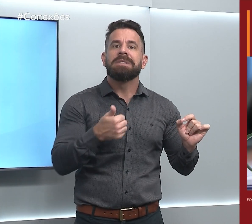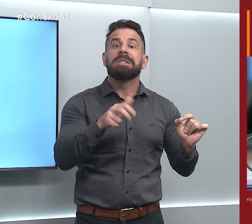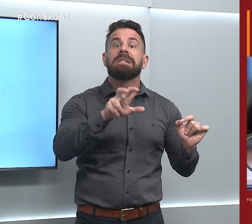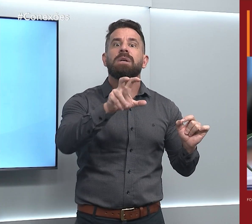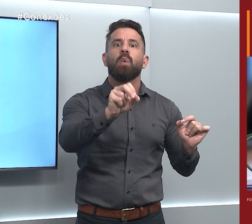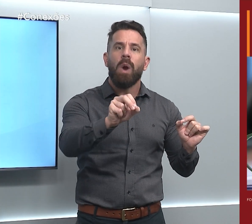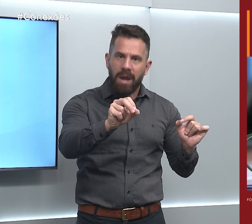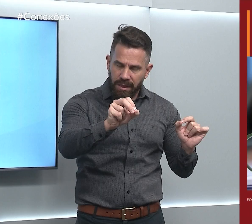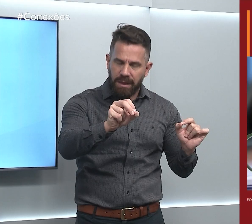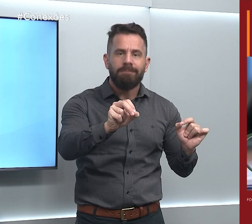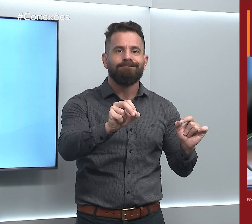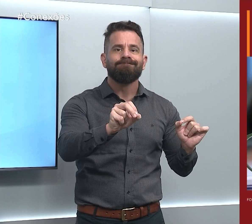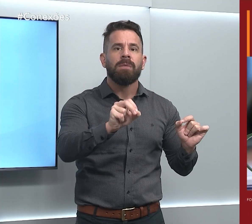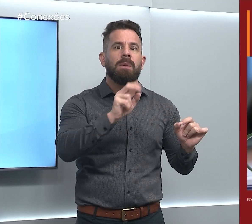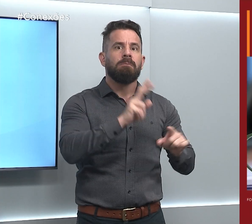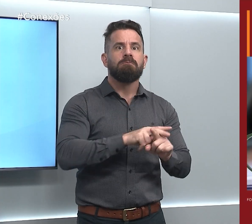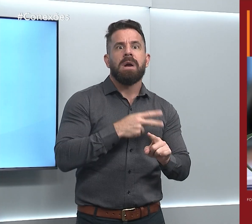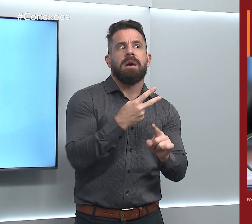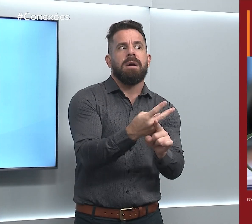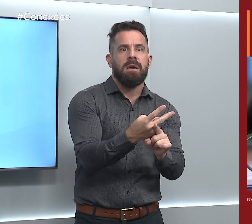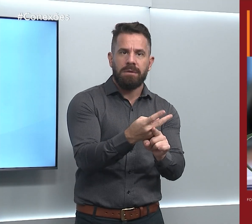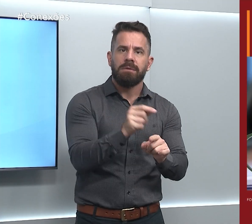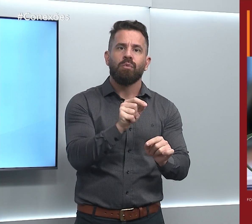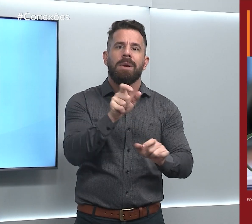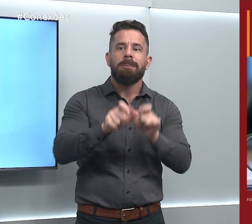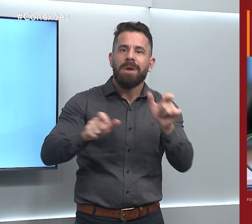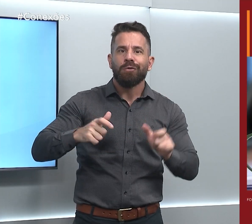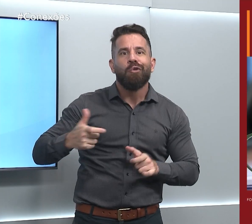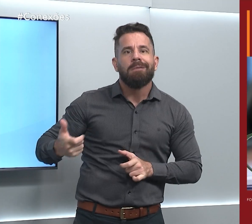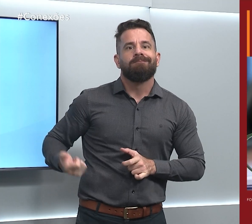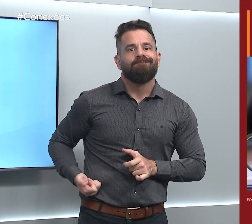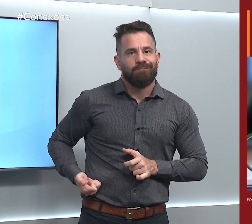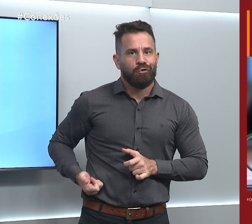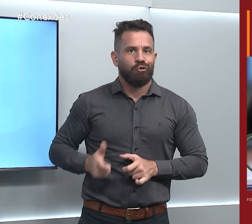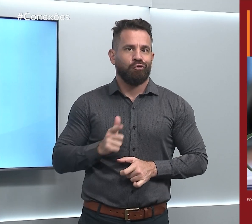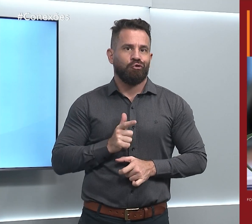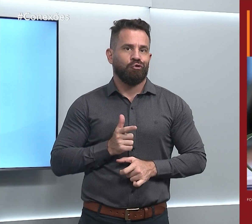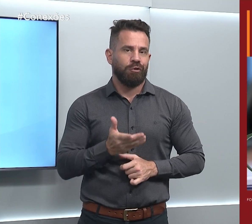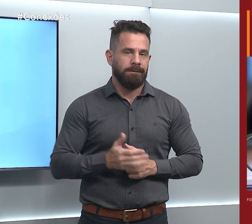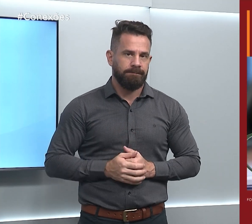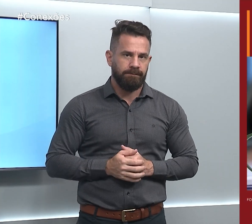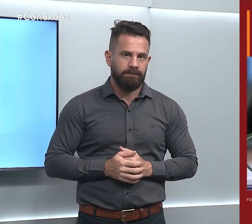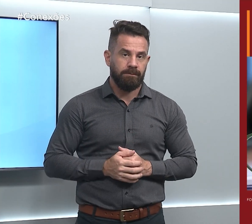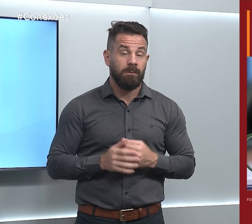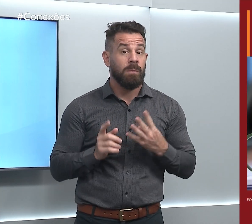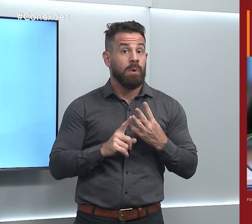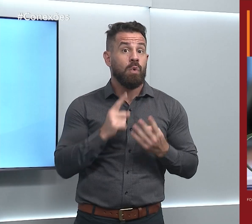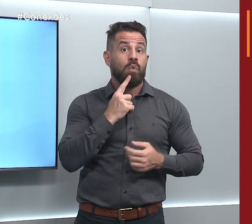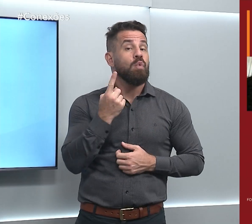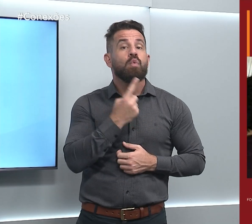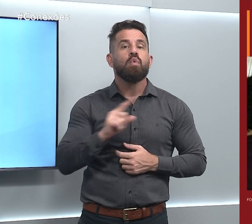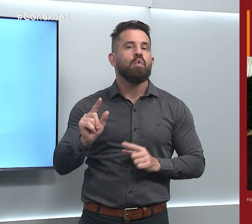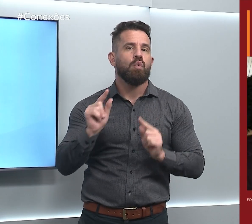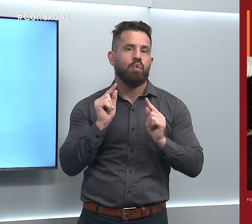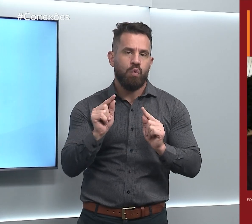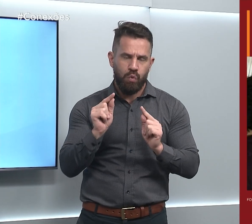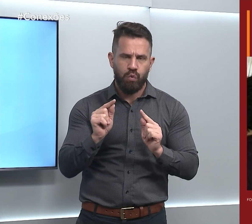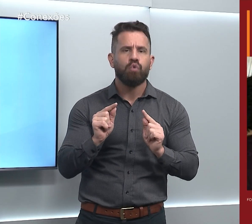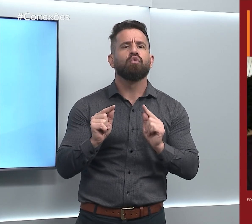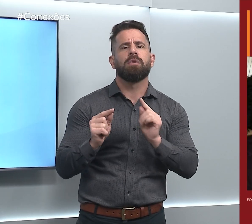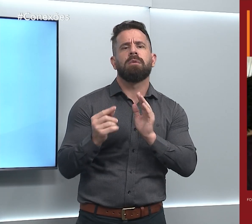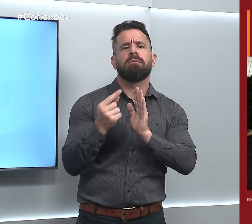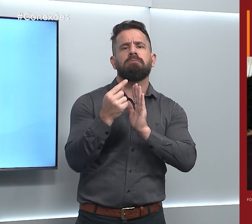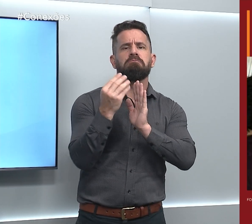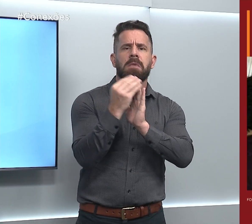nessa população avaliada que usava o medicamento. E para encerrar um balanço, apenas 27%